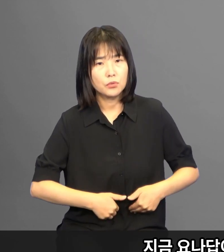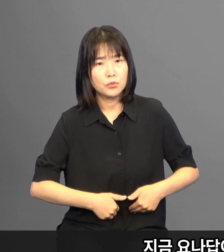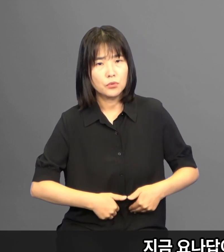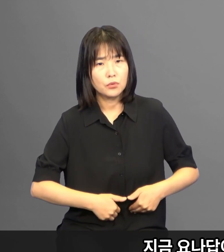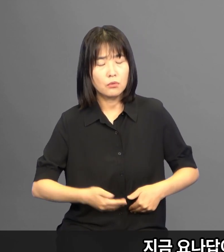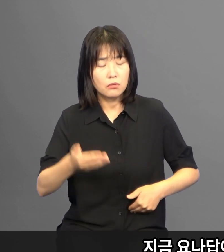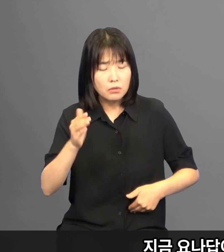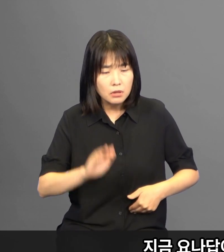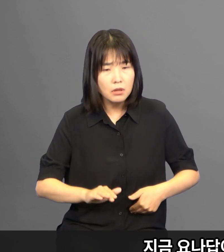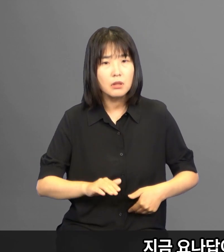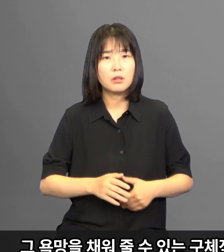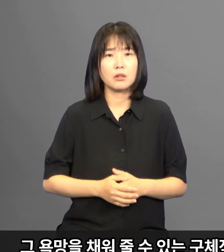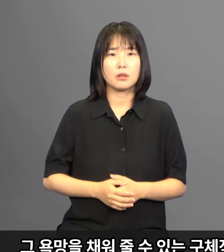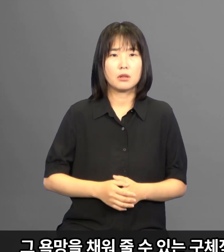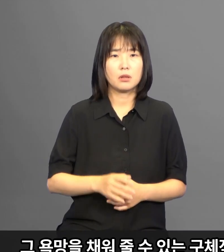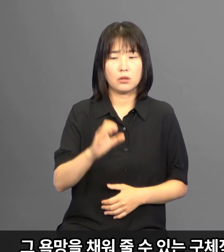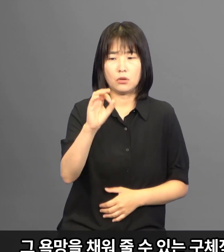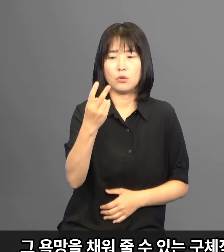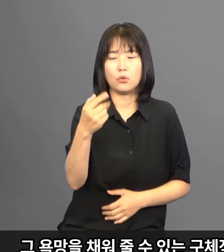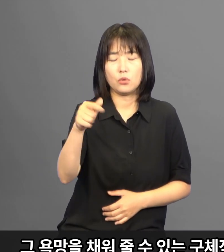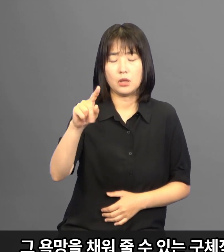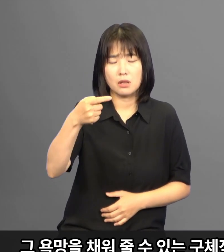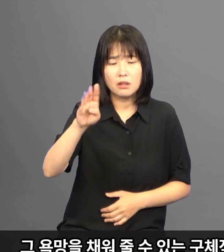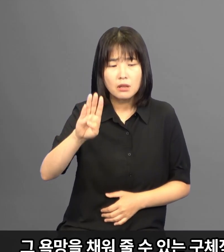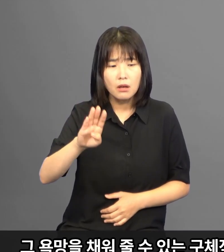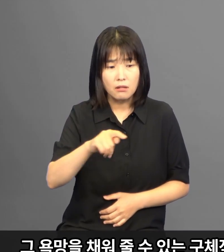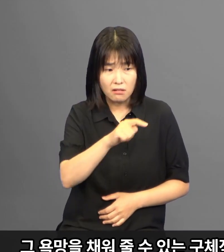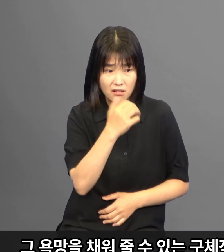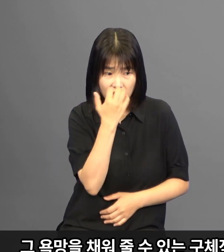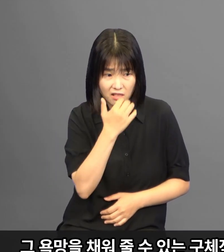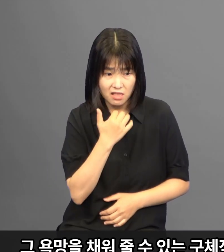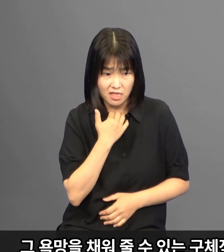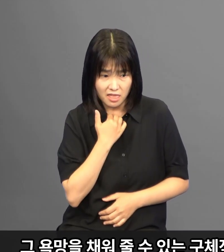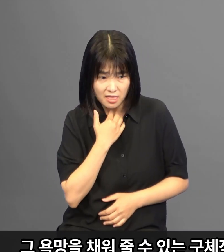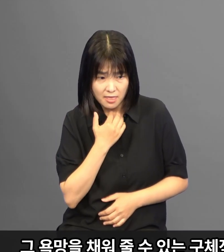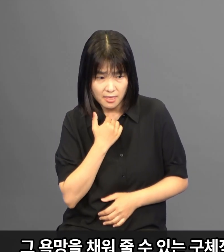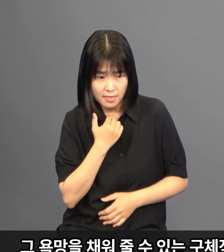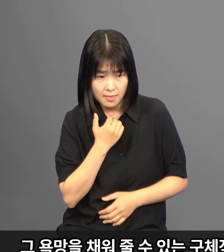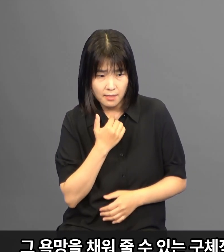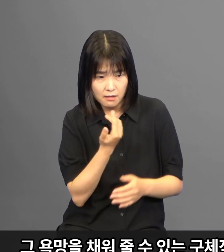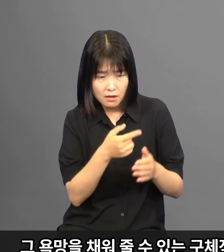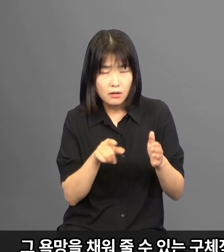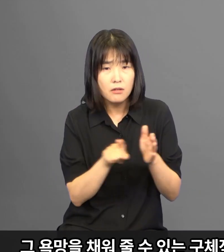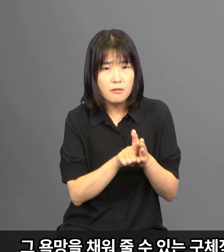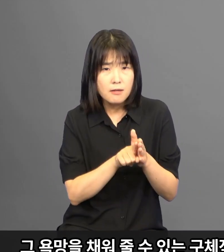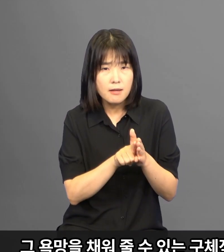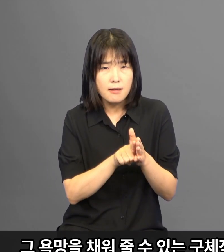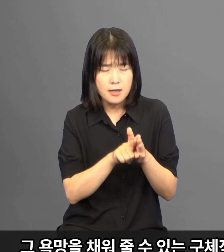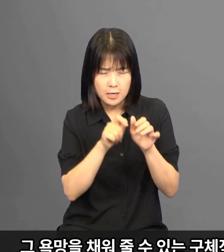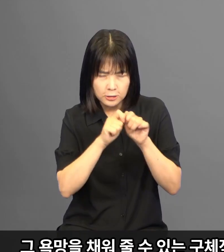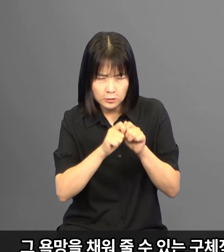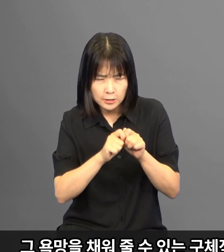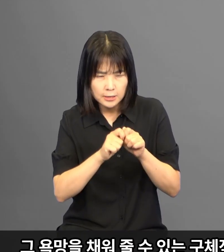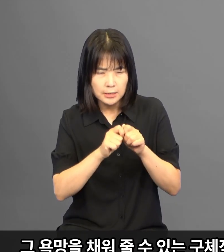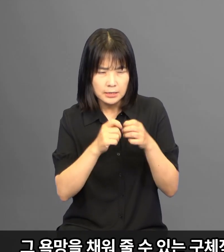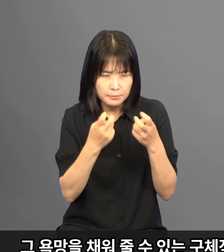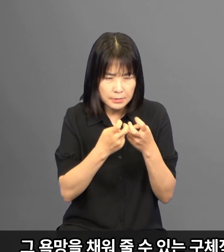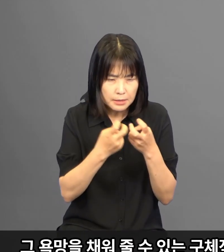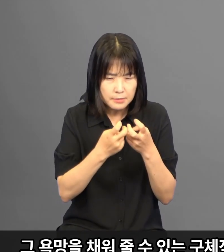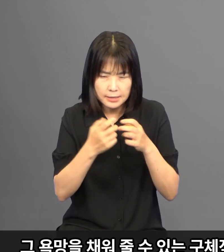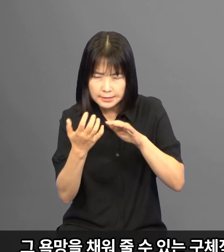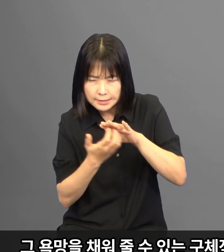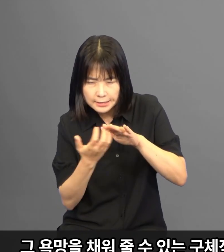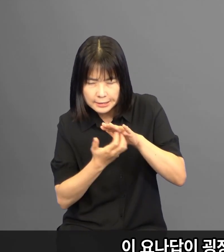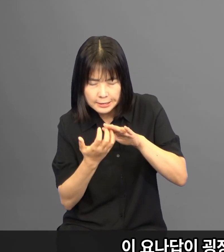하는 게 뭐냐면요, 그 욕망을 채워줄 수 있는 구체적인 방법과 계략과 시나리오를 다 짜요.